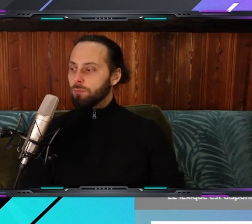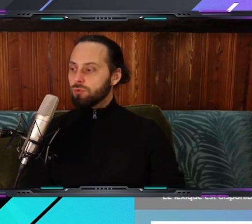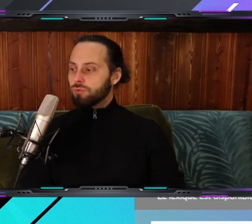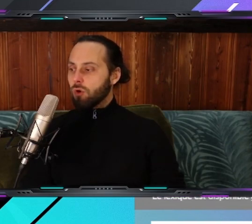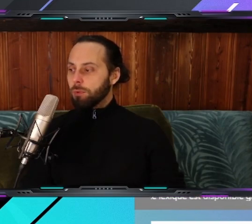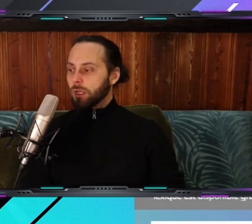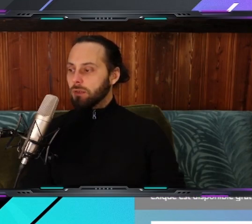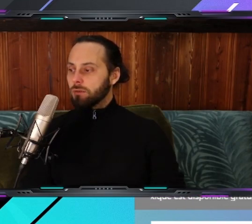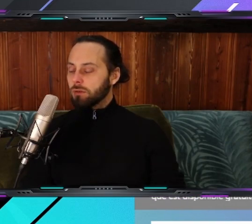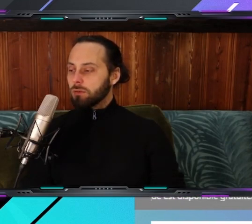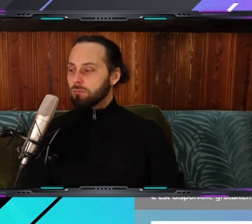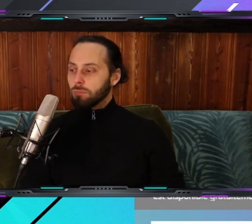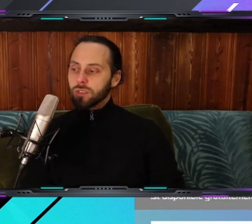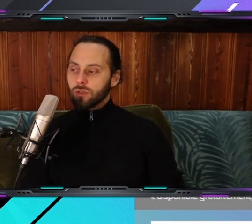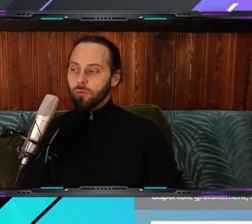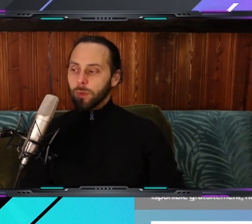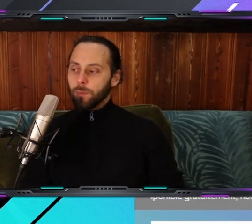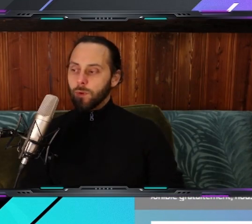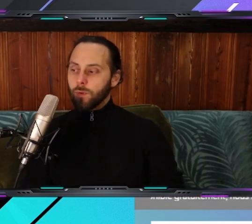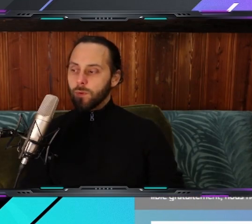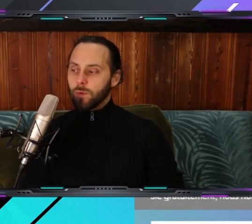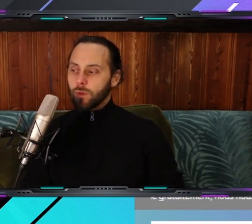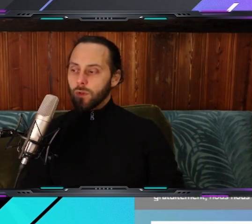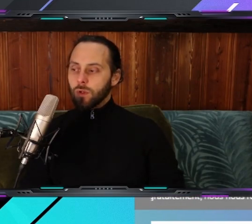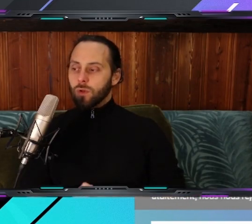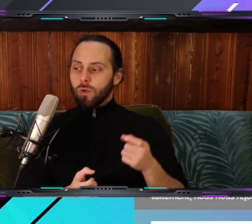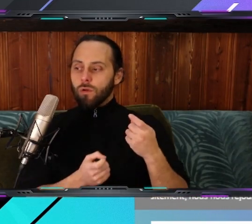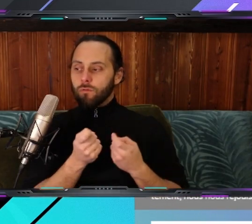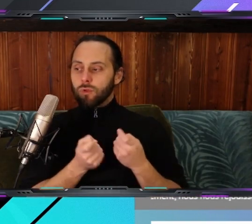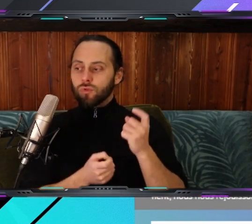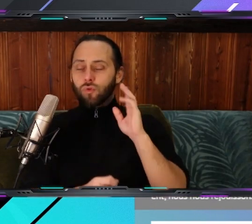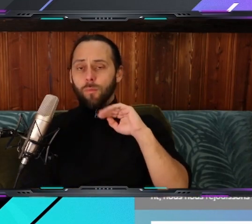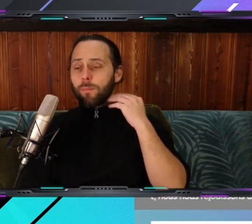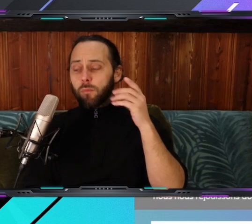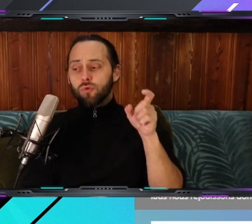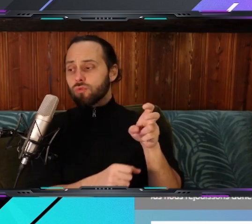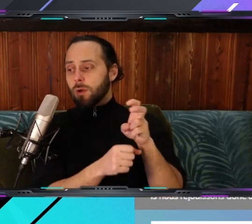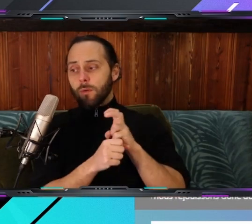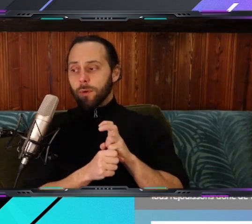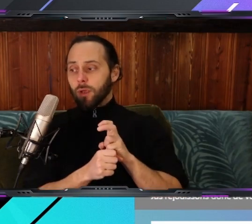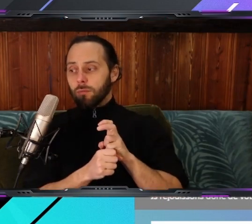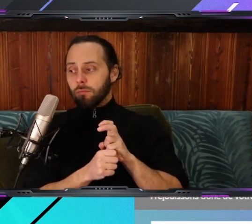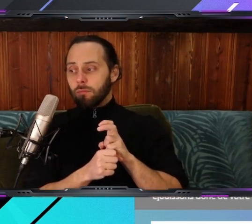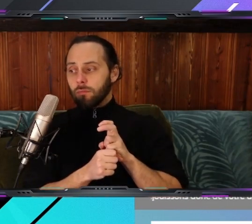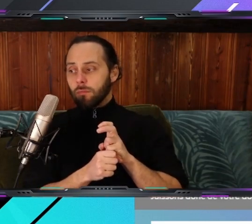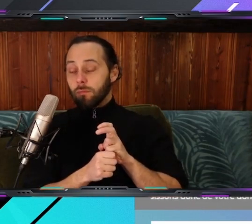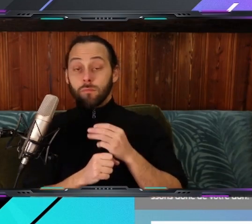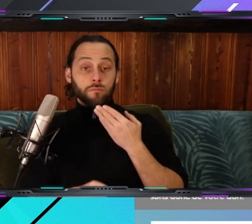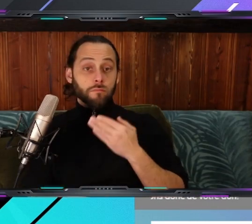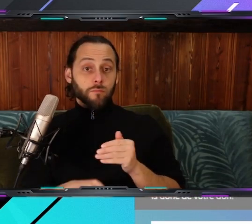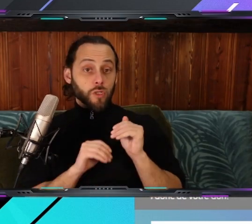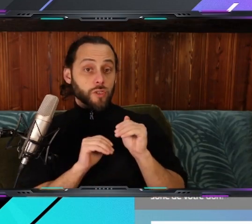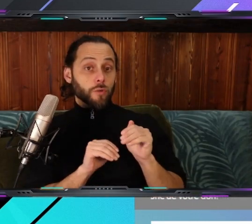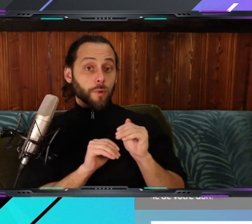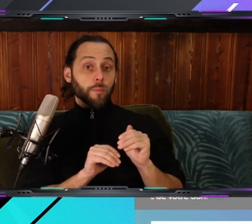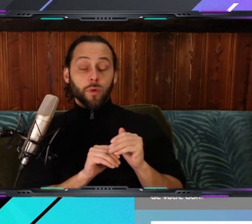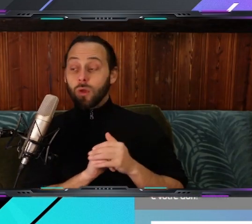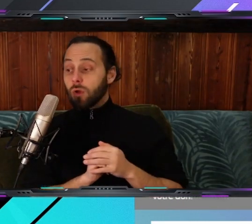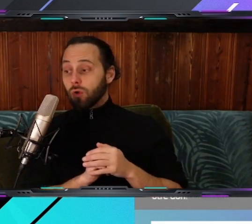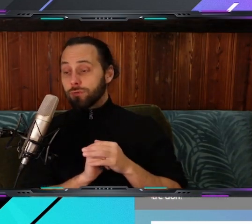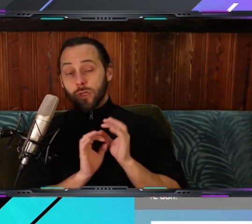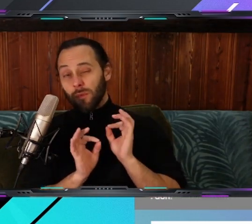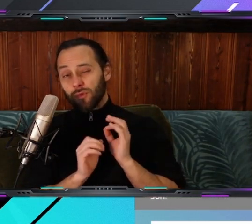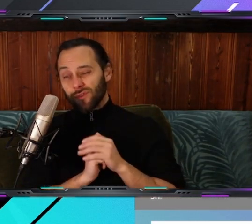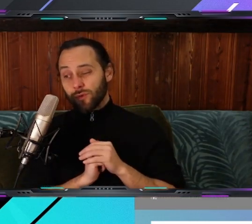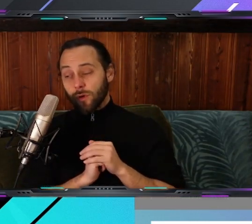Voiture pas besoin en prêt. Merci quand même. Voiture pas besoin en prêt. Merci quand même.